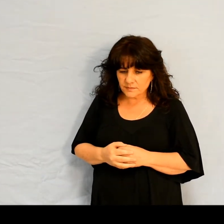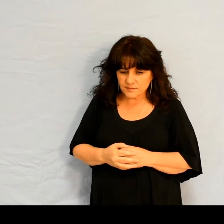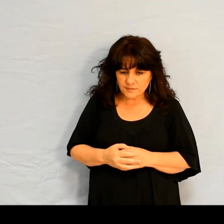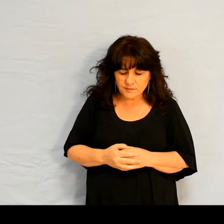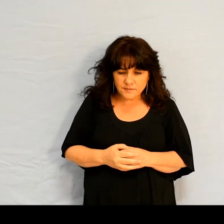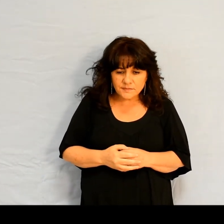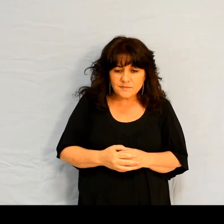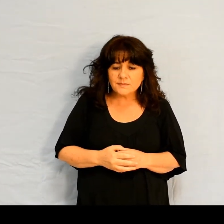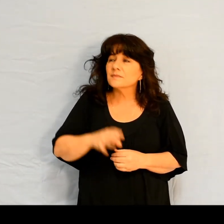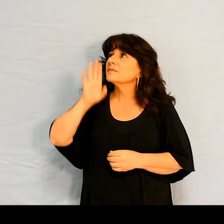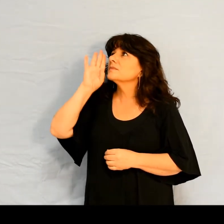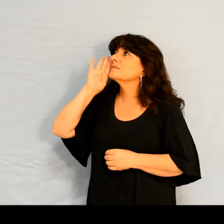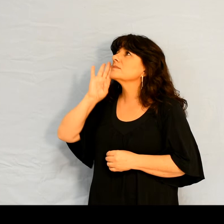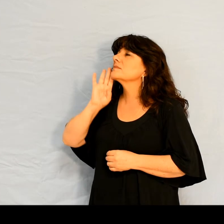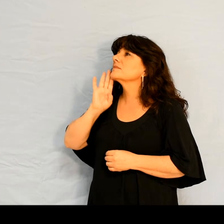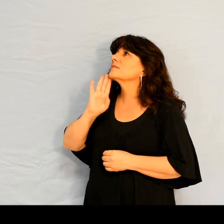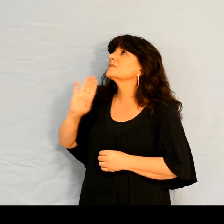Crée en moi un cœur pur, ô mon Dieu.